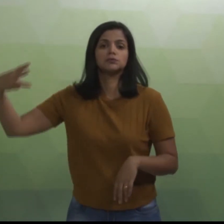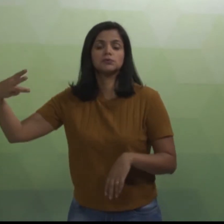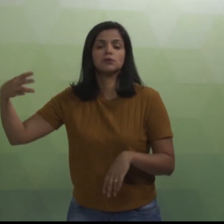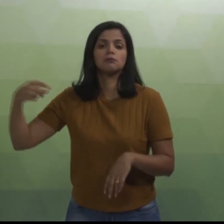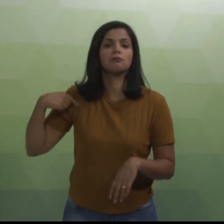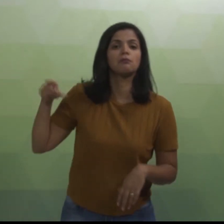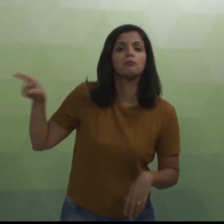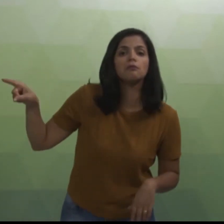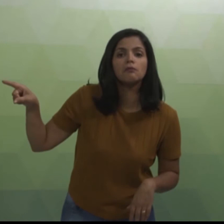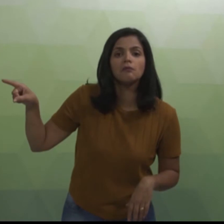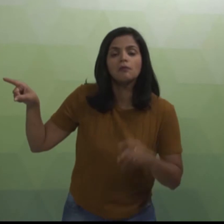segunda é a terceira.